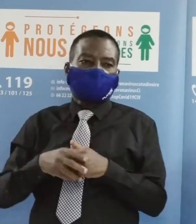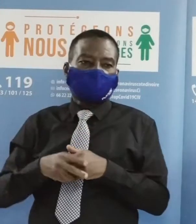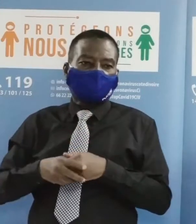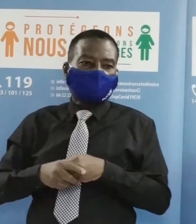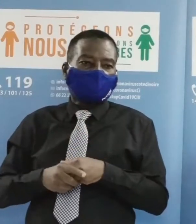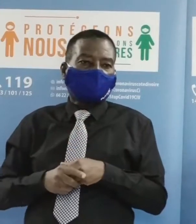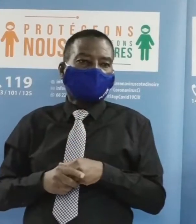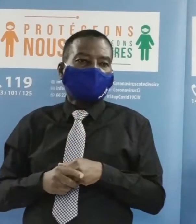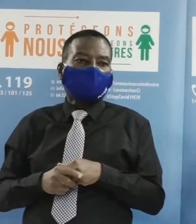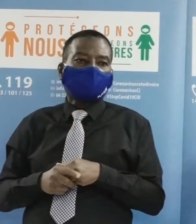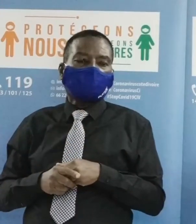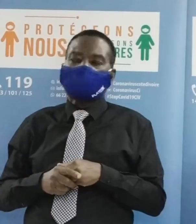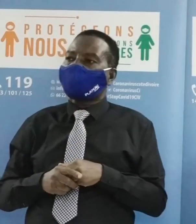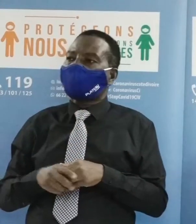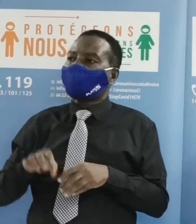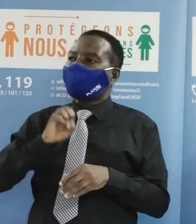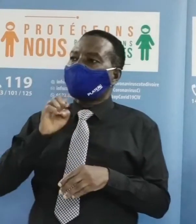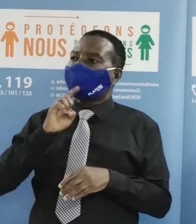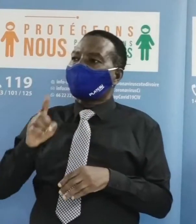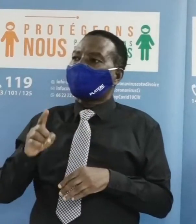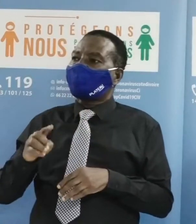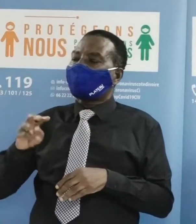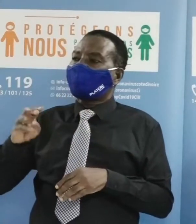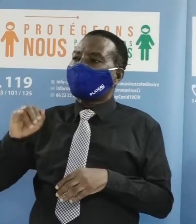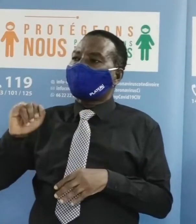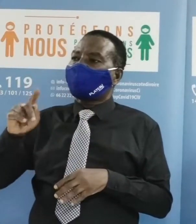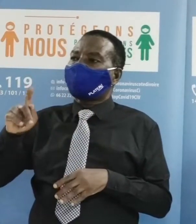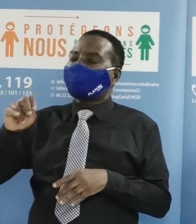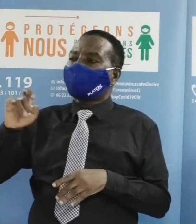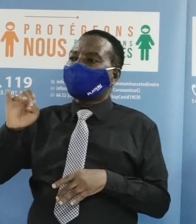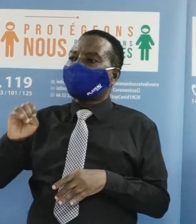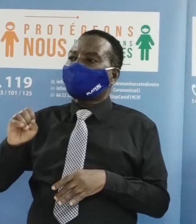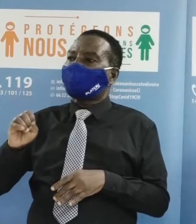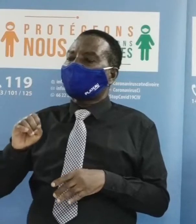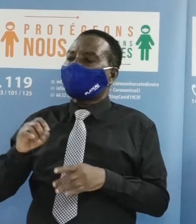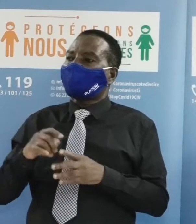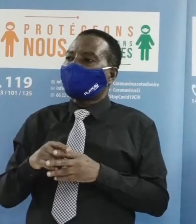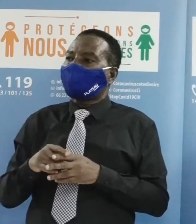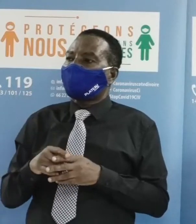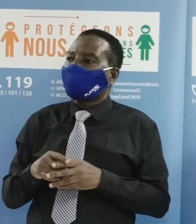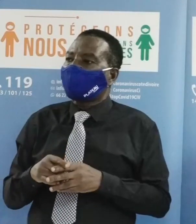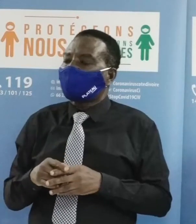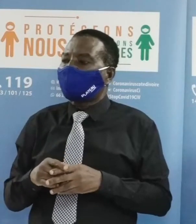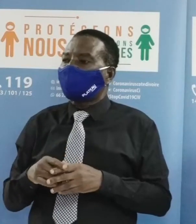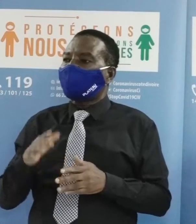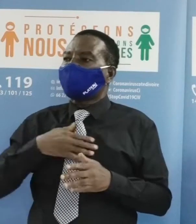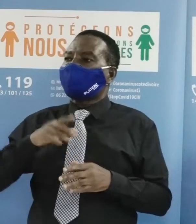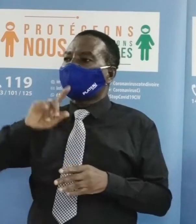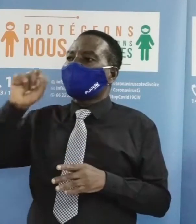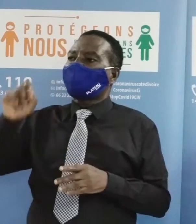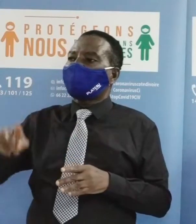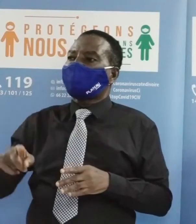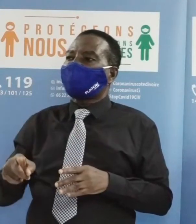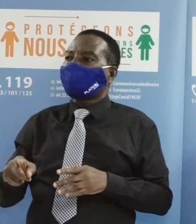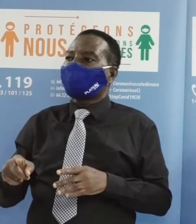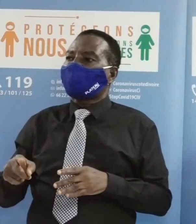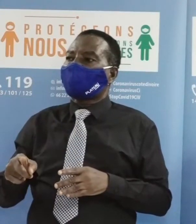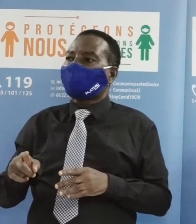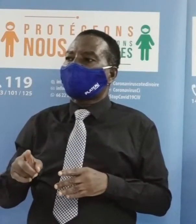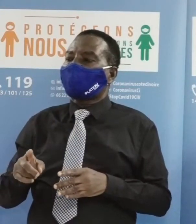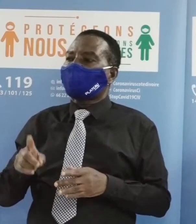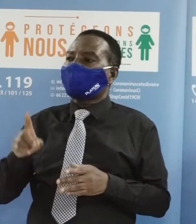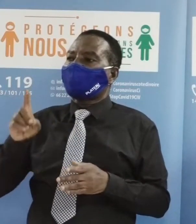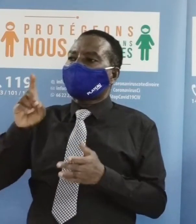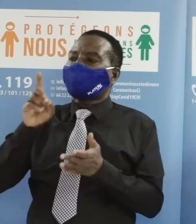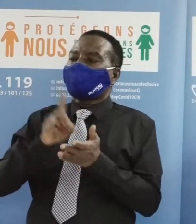oui je suis une action côté journaliste alain foudre à ma question s'adresse au docteur